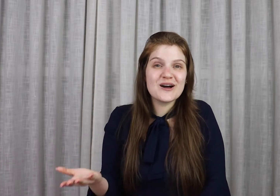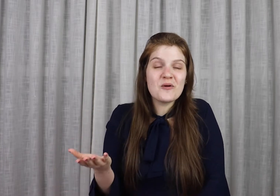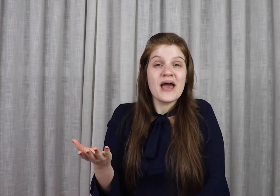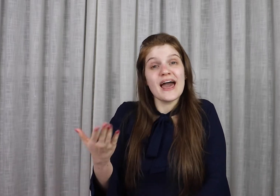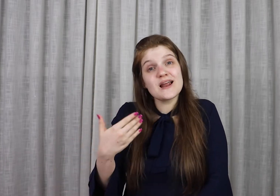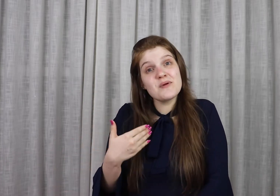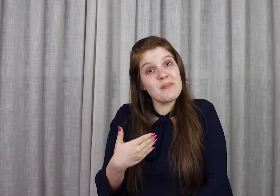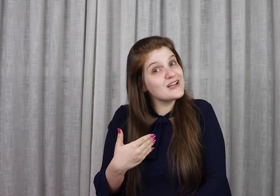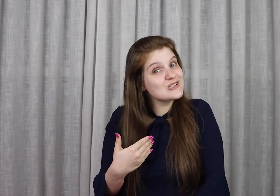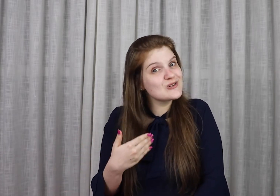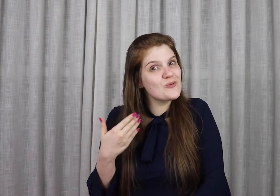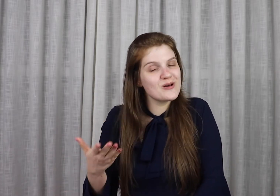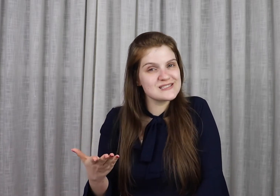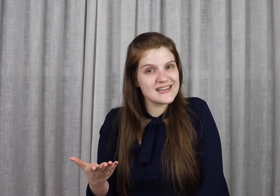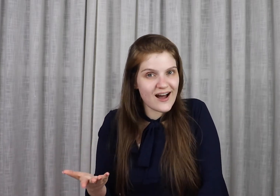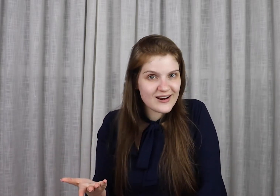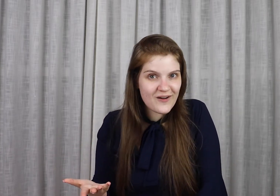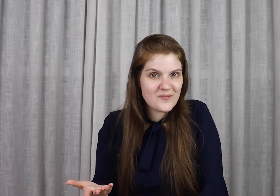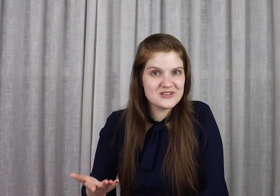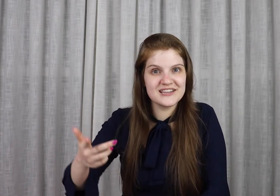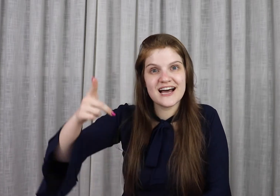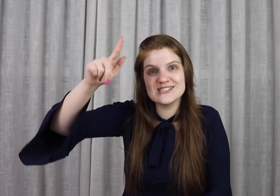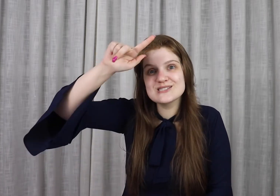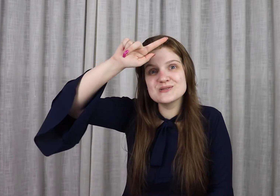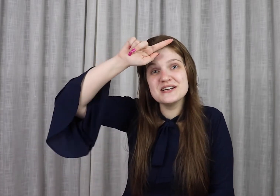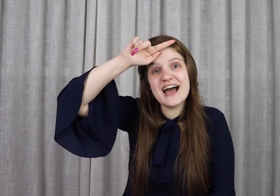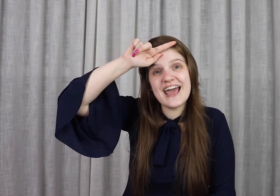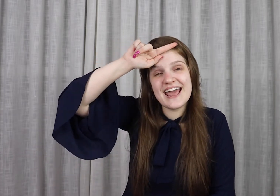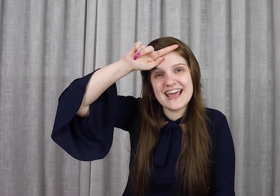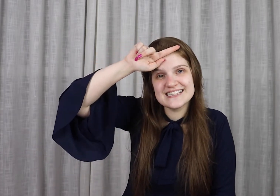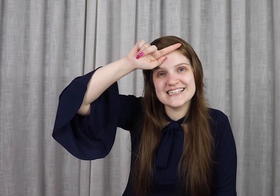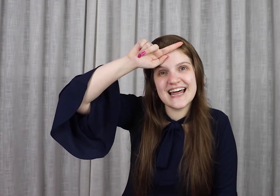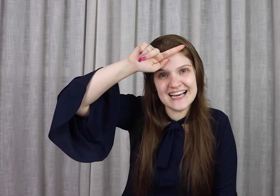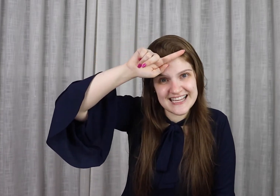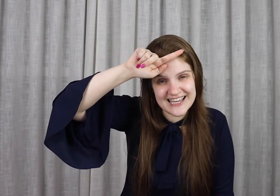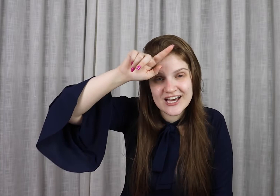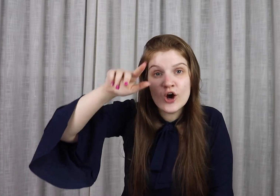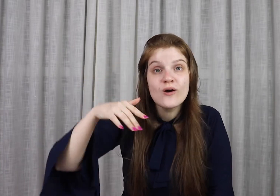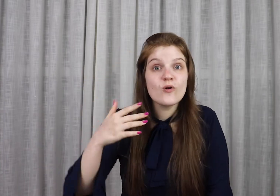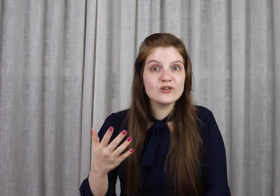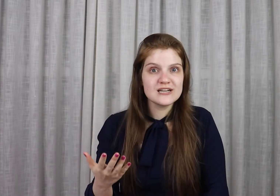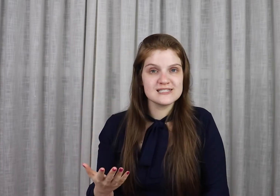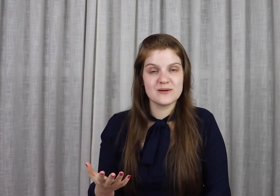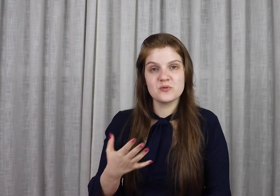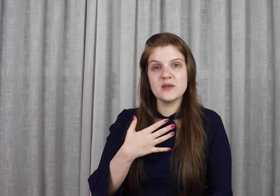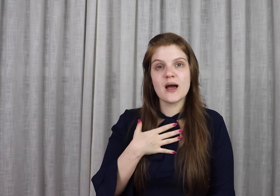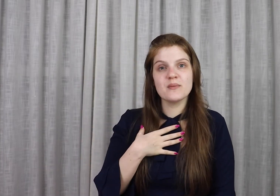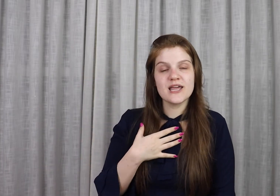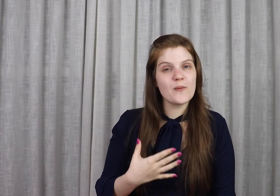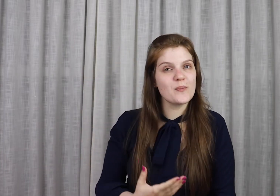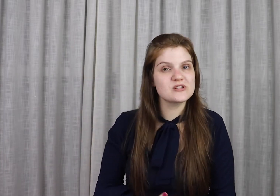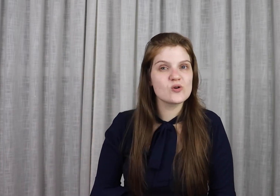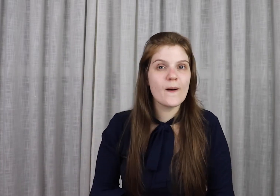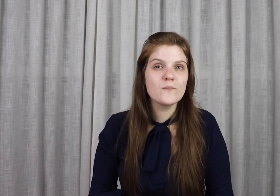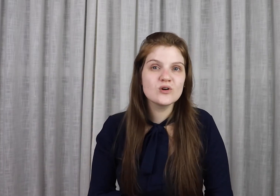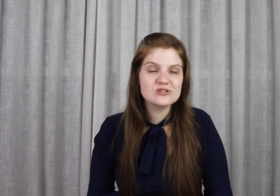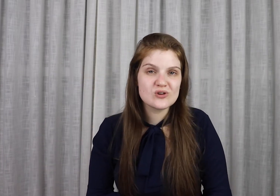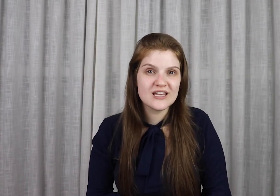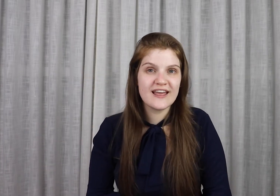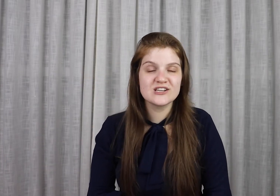Então, ela me batizou, meu sinal na comunidade surda é esse daqui. Um outro exemplo, minha mãe é uma pessoa muito sorridente, o